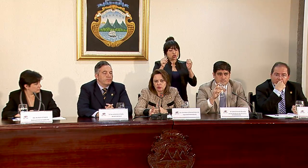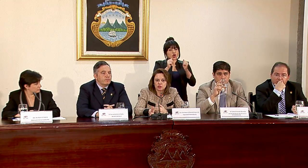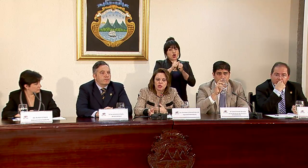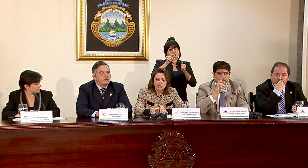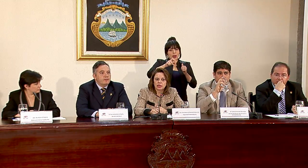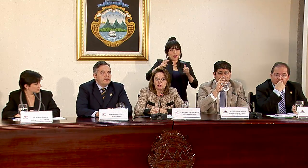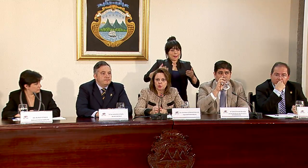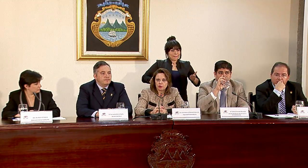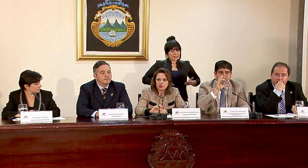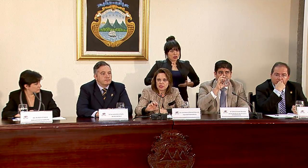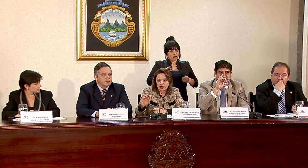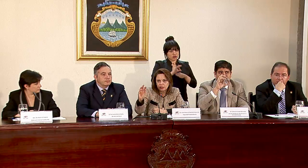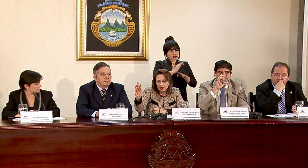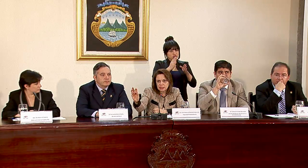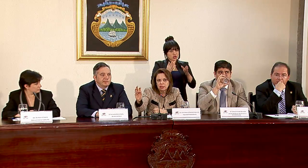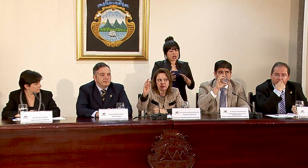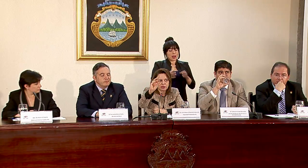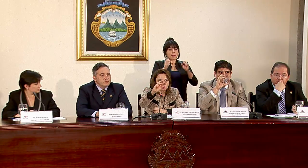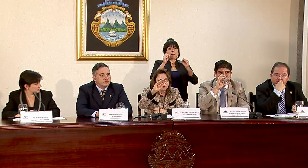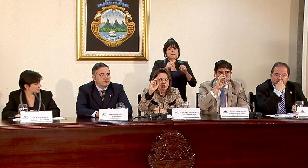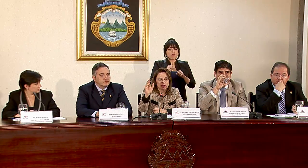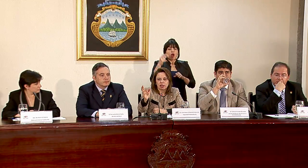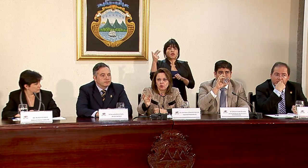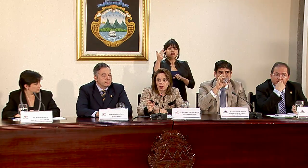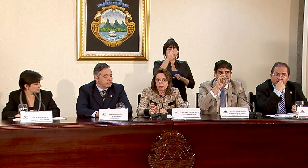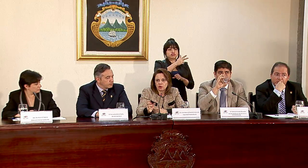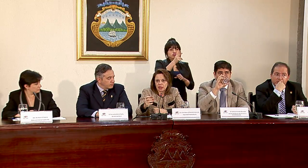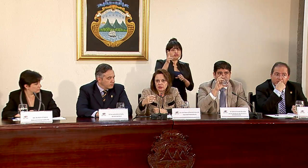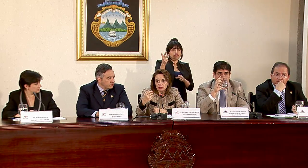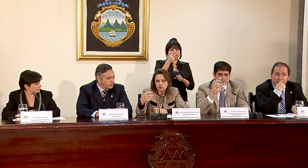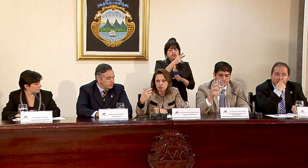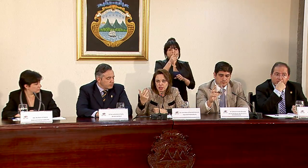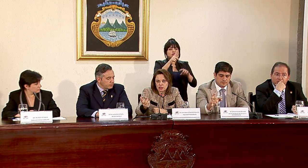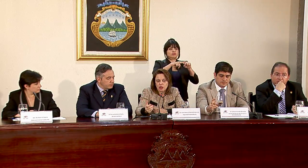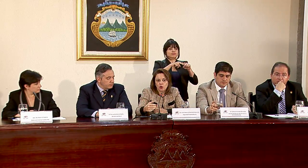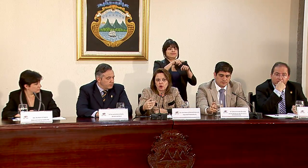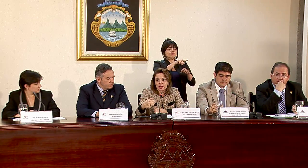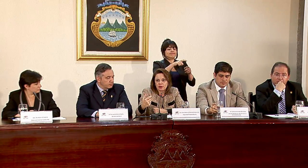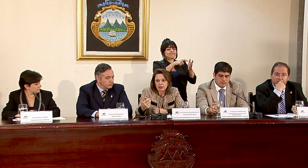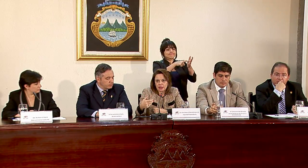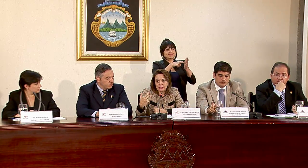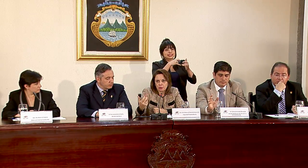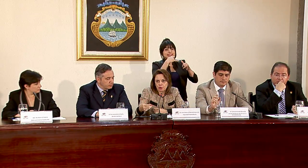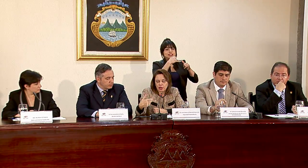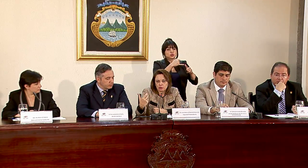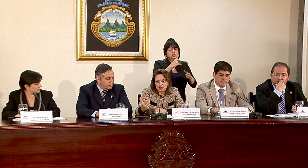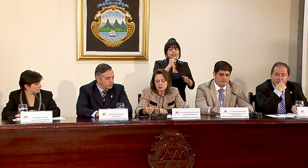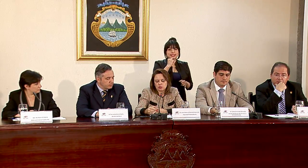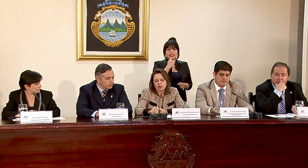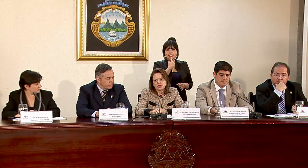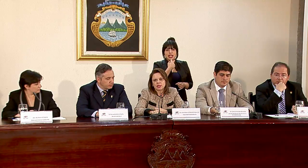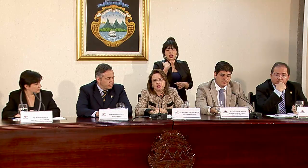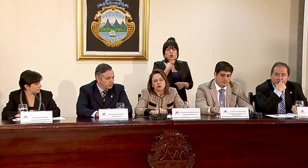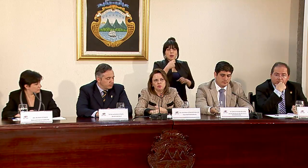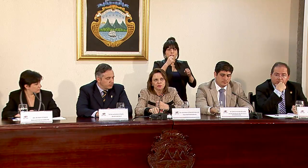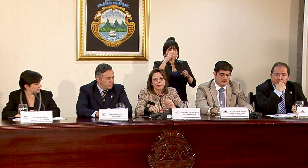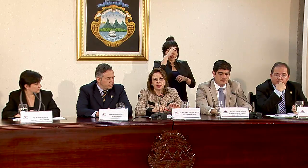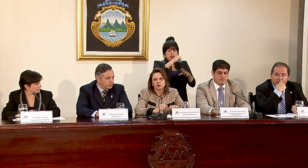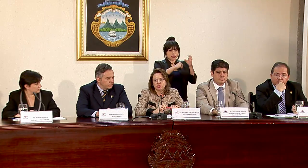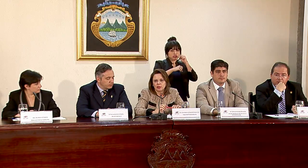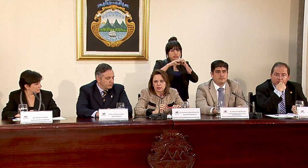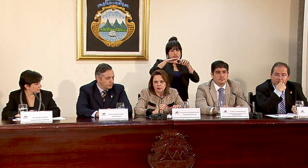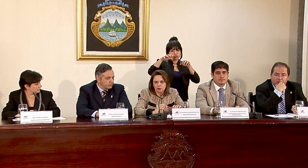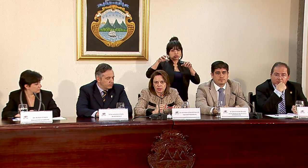funcionarios y que los podemos estar trasladando de acuerdo a las denuncias o gravedad que podamos ir visualizando